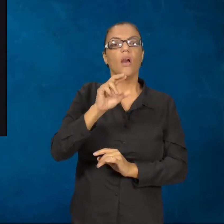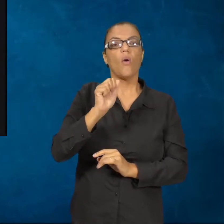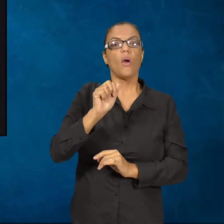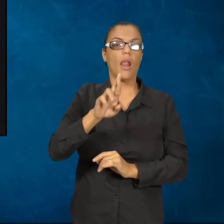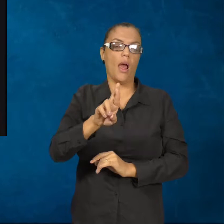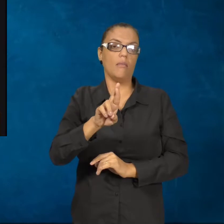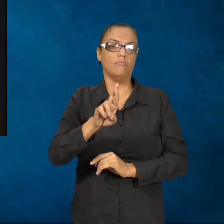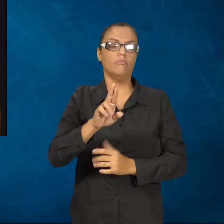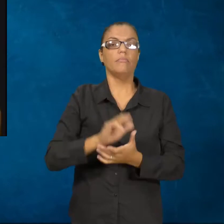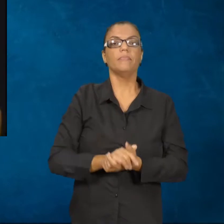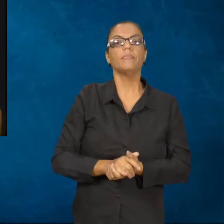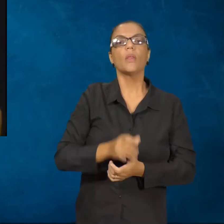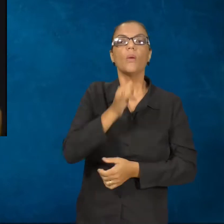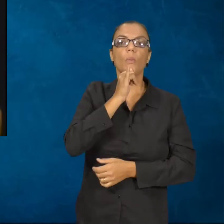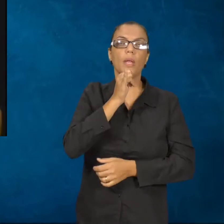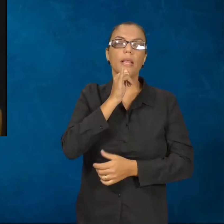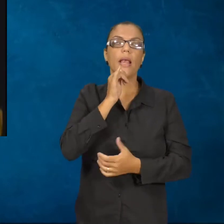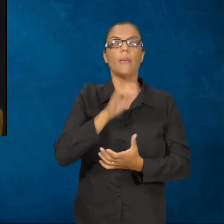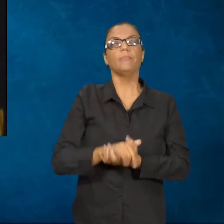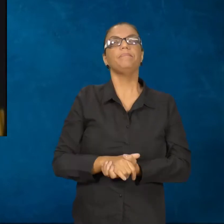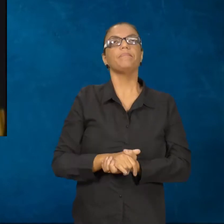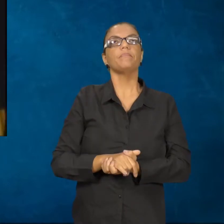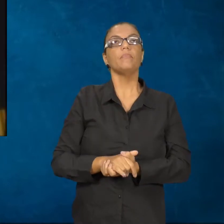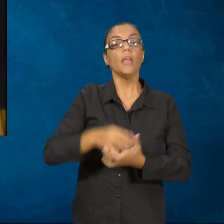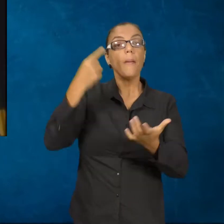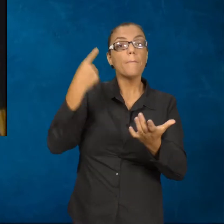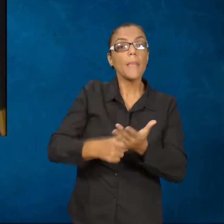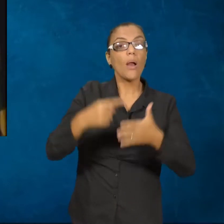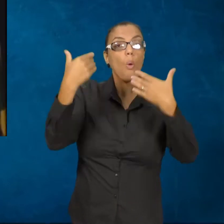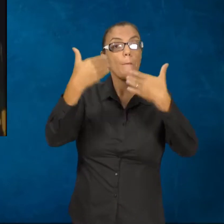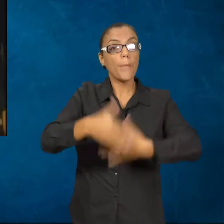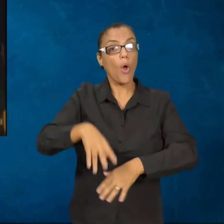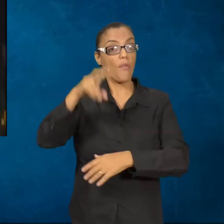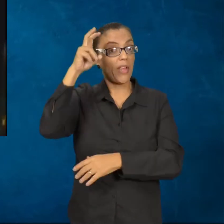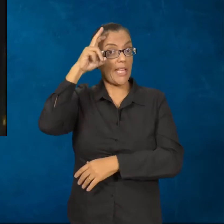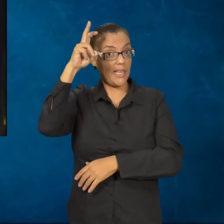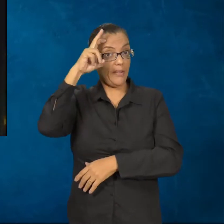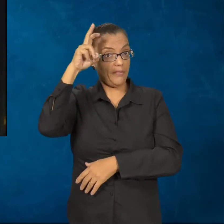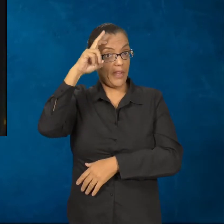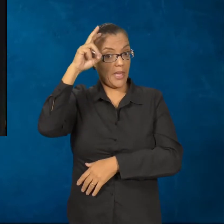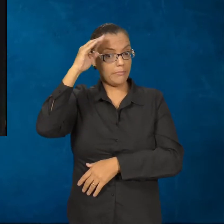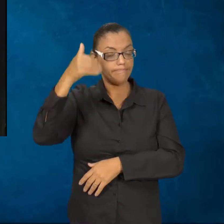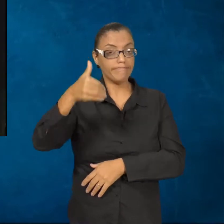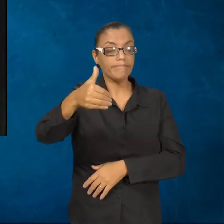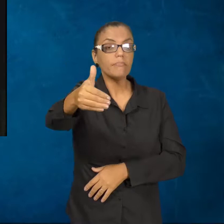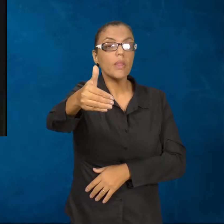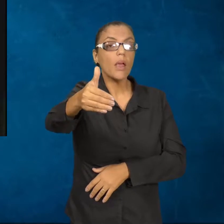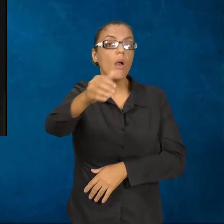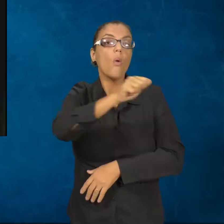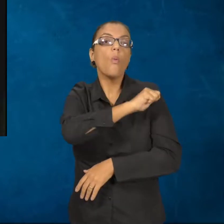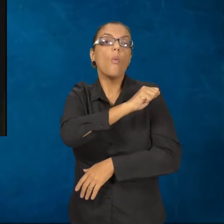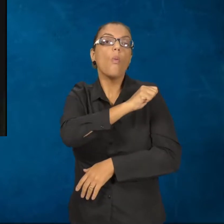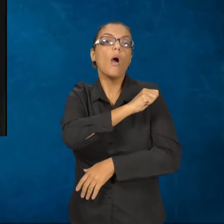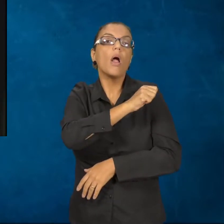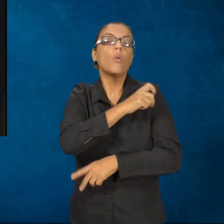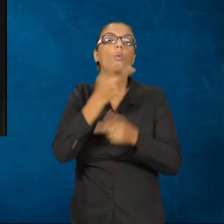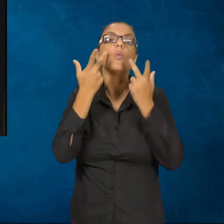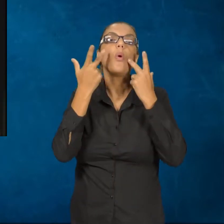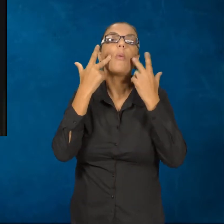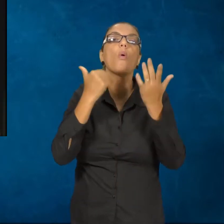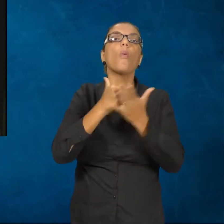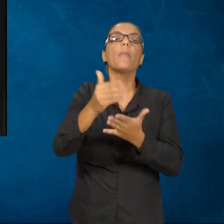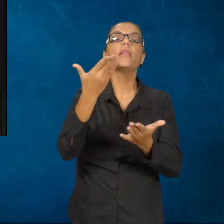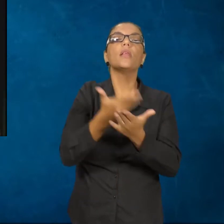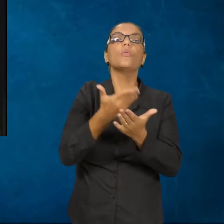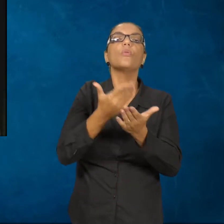um aluno marcar uma prova para ele na quinta-feira. Quando é que um aluno normal começa a estudar? Não,